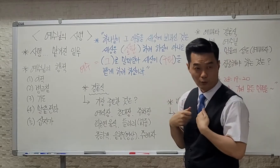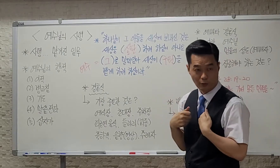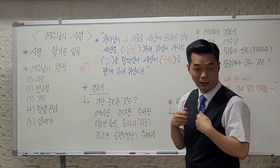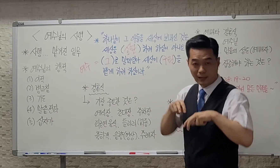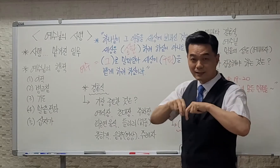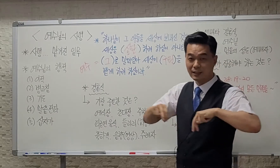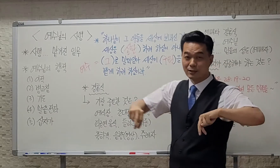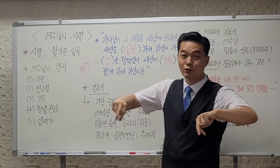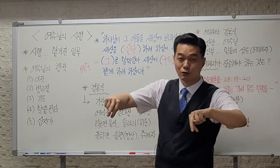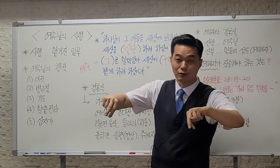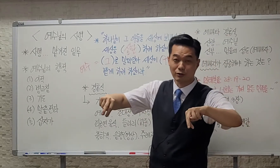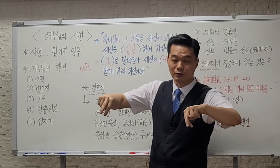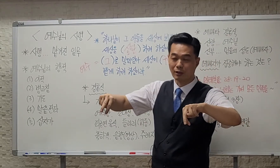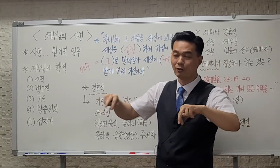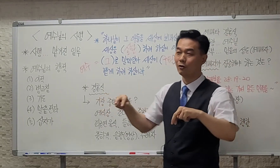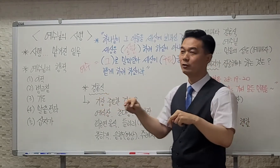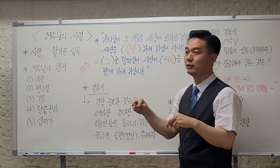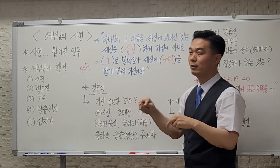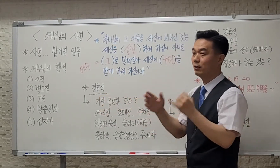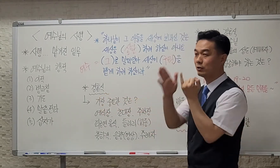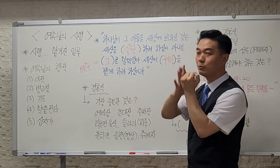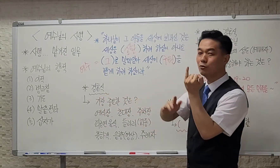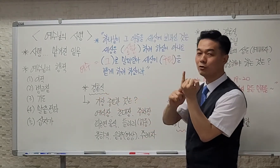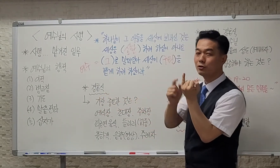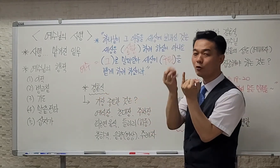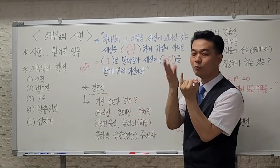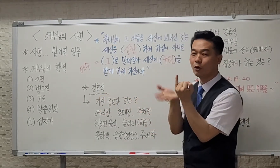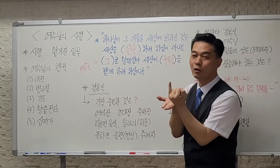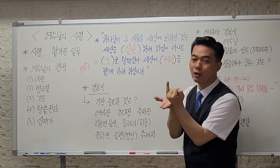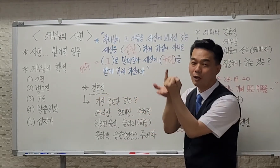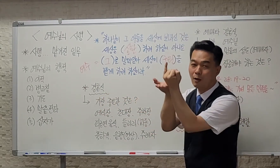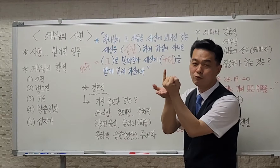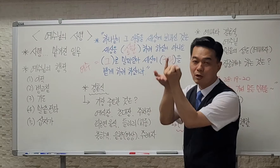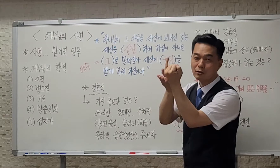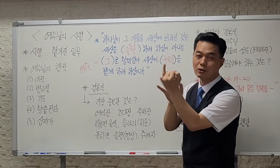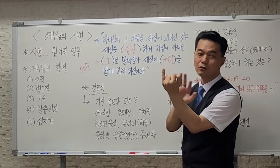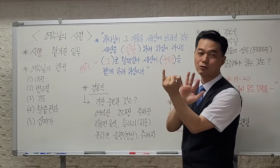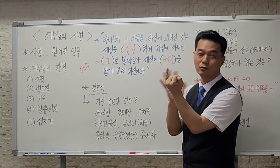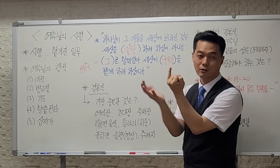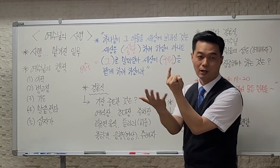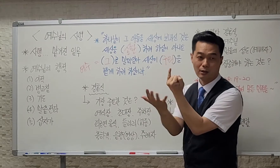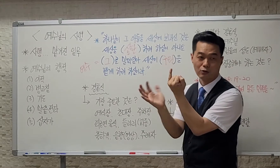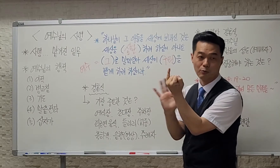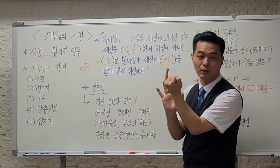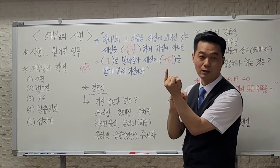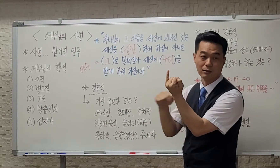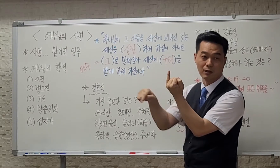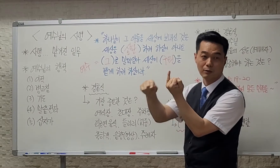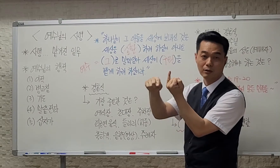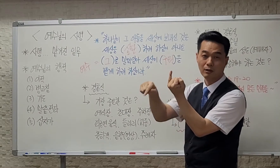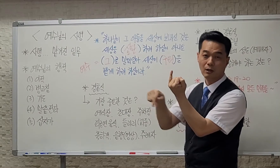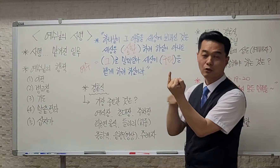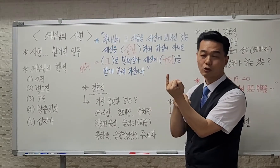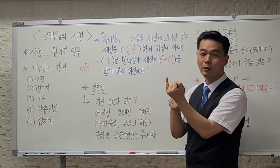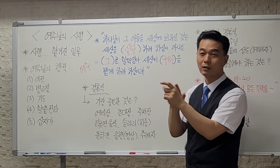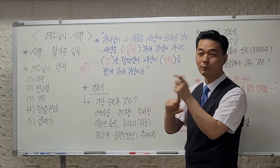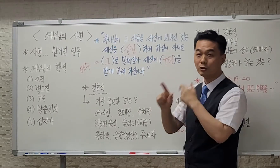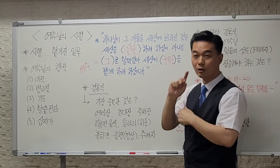입고 같이 있어주는, 그래서 신부를 조금 더 이렇게 부각시켜주는, 그 주변에 있는 사람들, 이 주변에 있는 사람들도 예쁘게